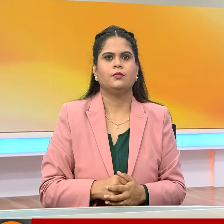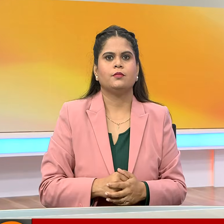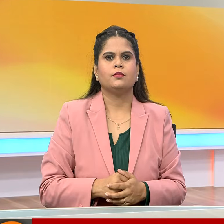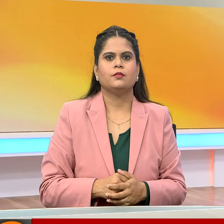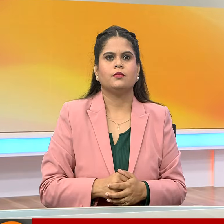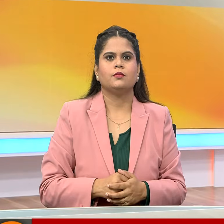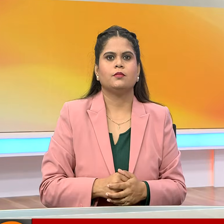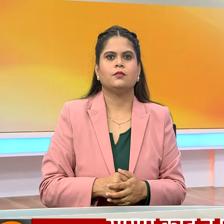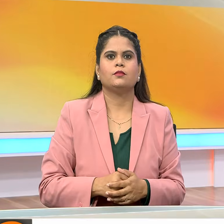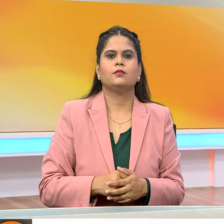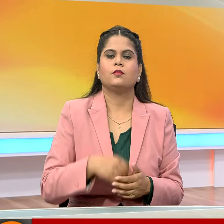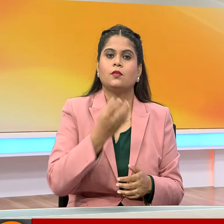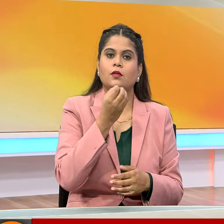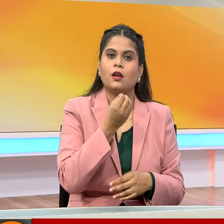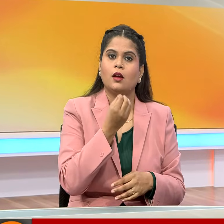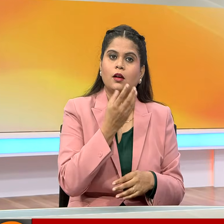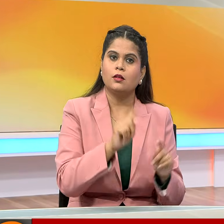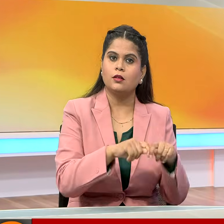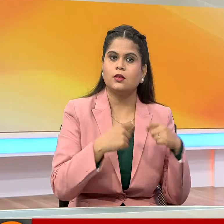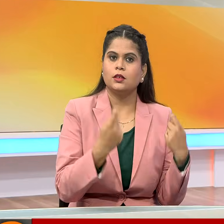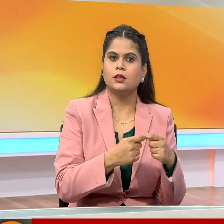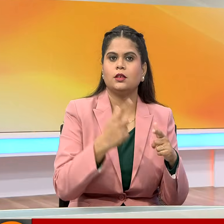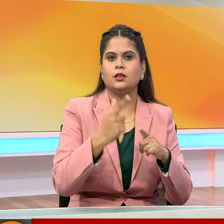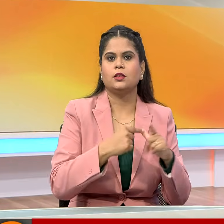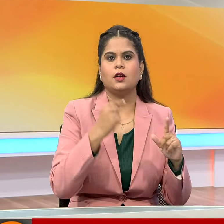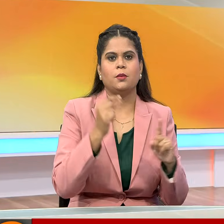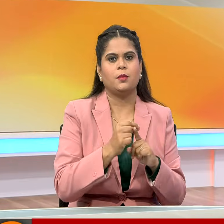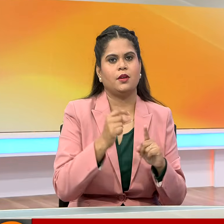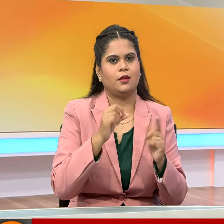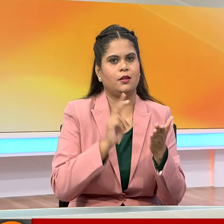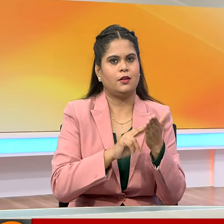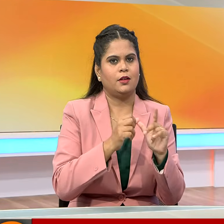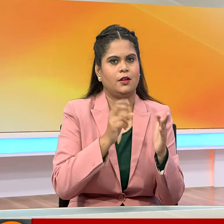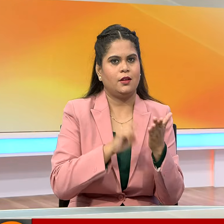वहीं भाजपा के वरिष्ठ नेता जेपी नड्डा ने वंदे